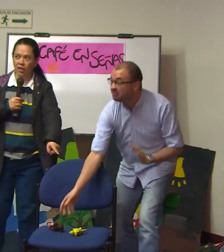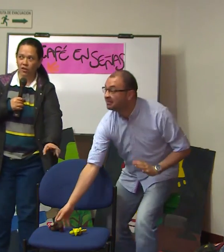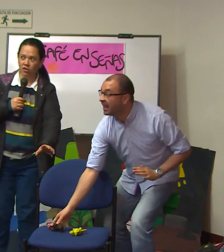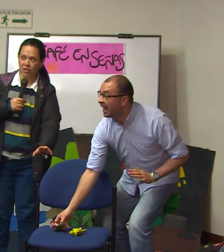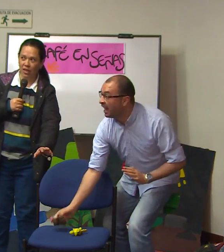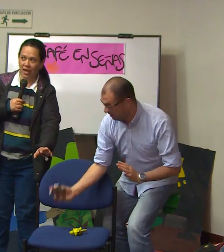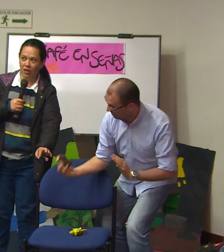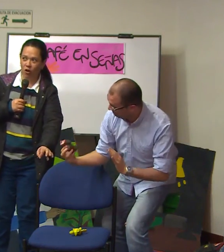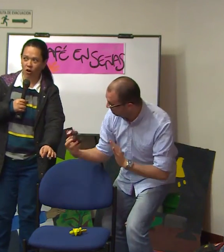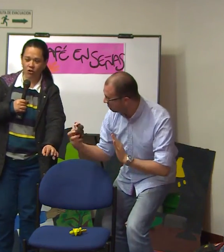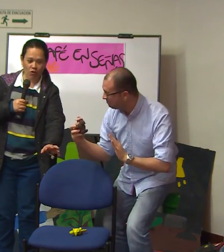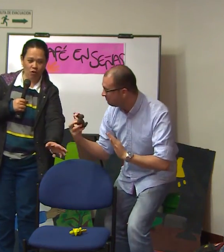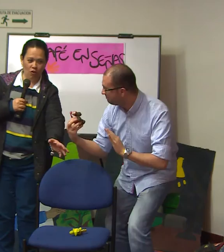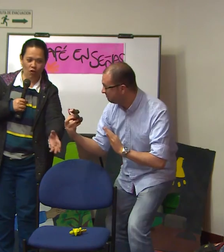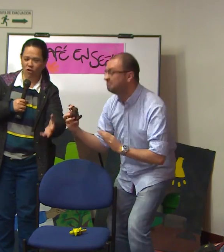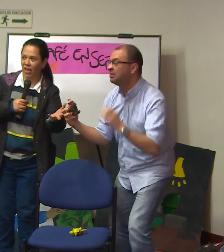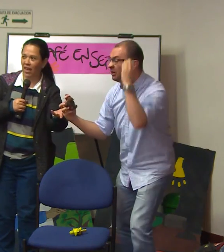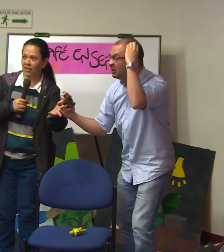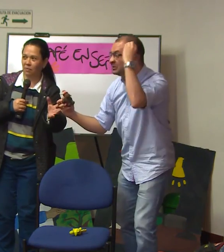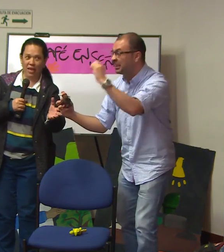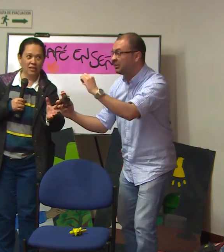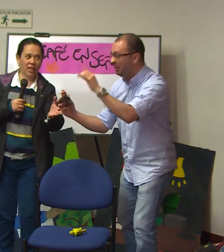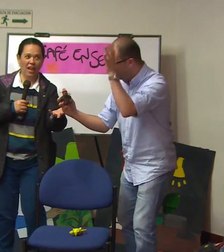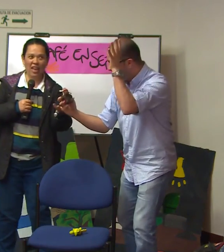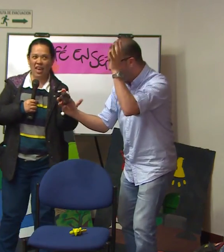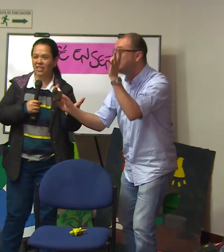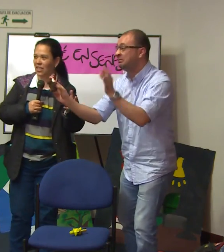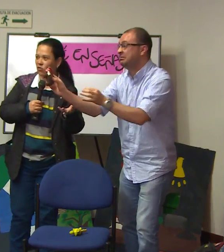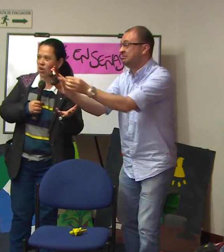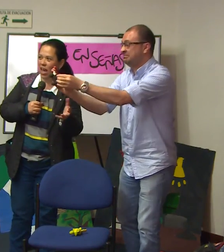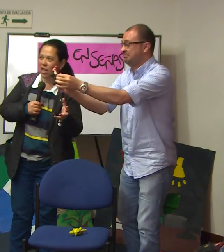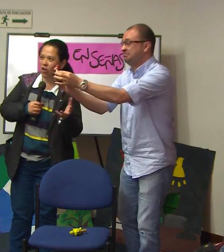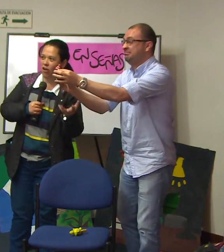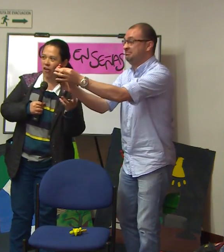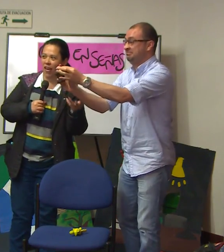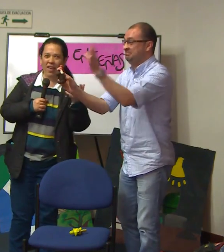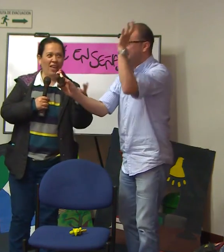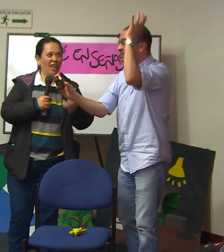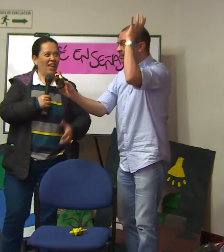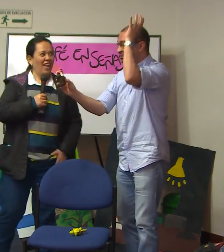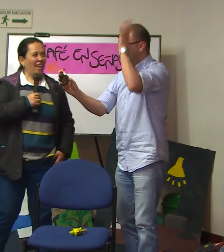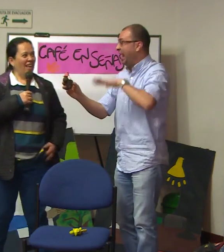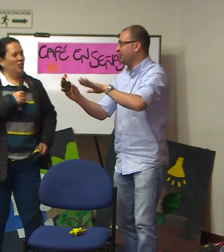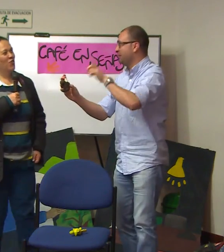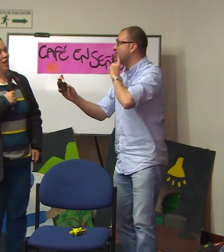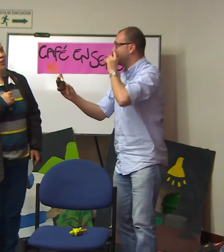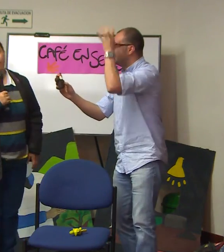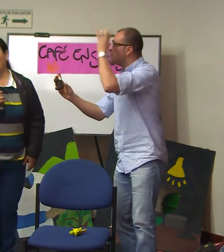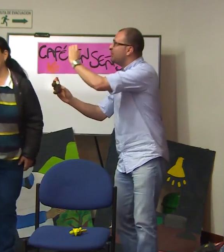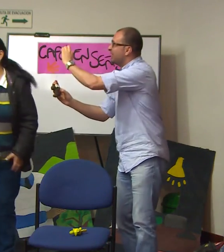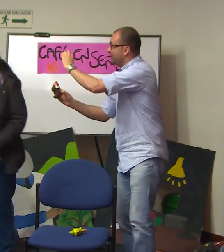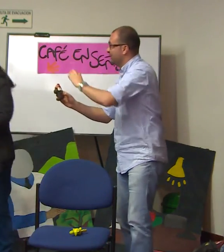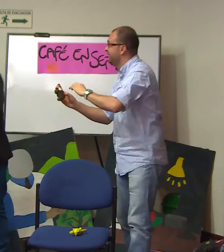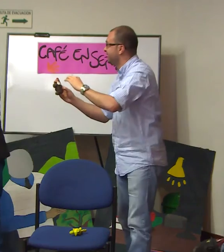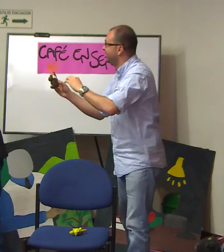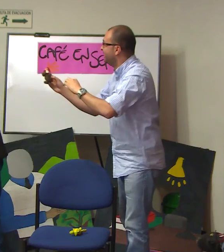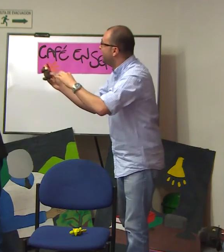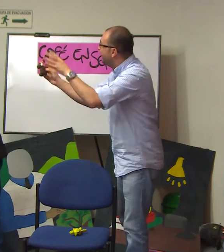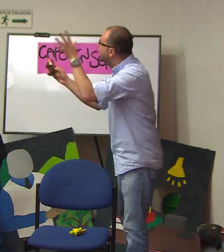no sé si es ratón o qué es, maestra, ¿qué es? ¿Es un reno? Es un reno, perdón, perdón, no es un